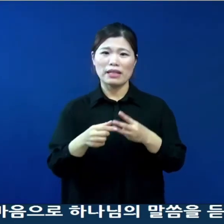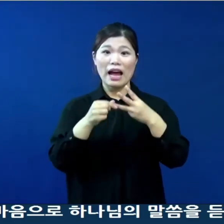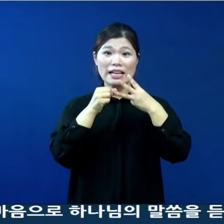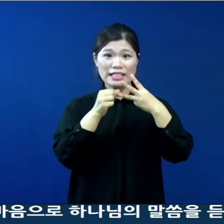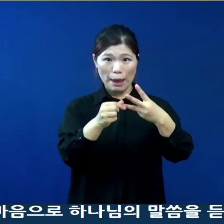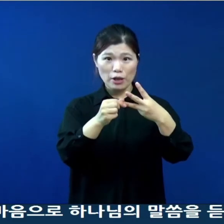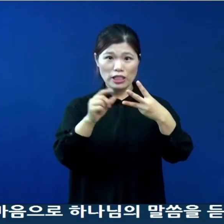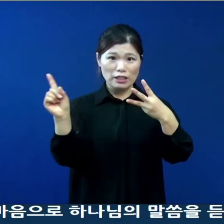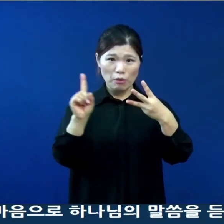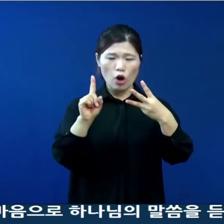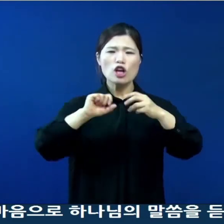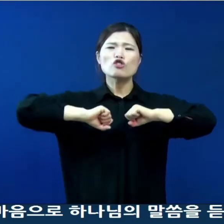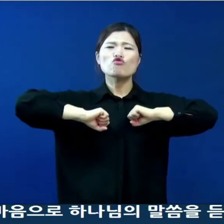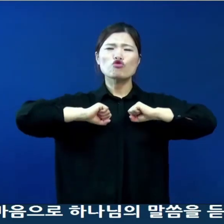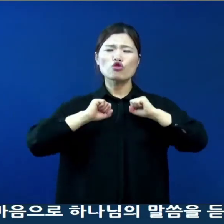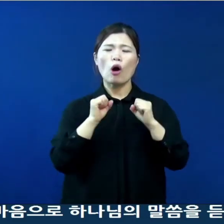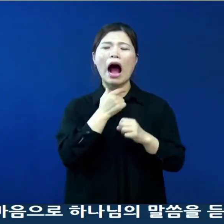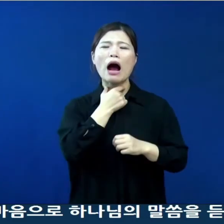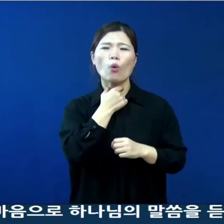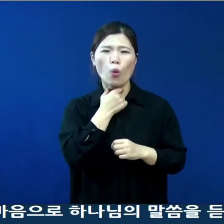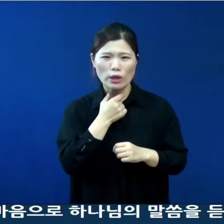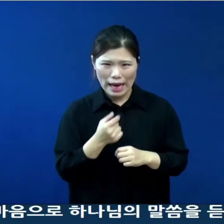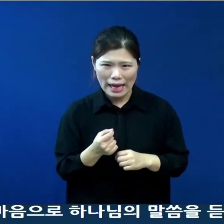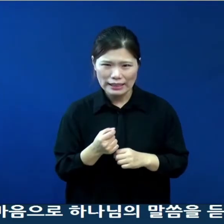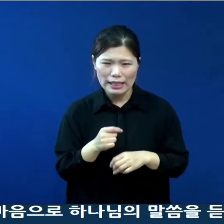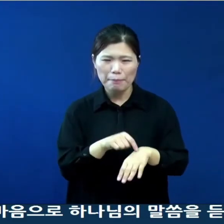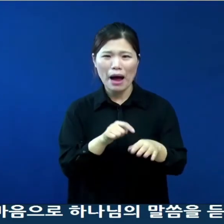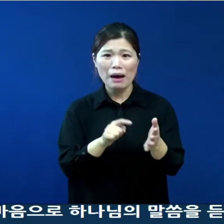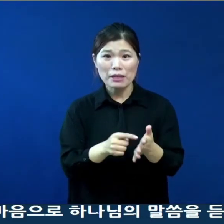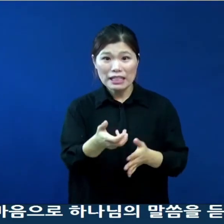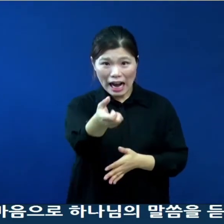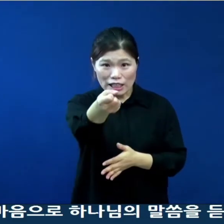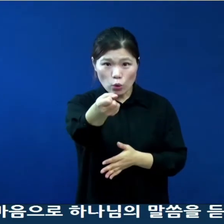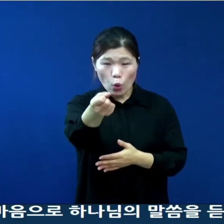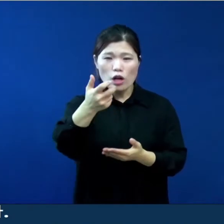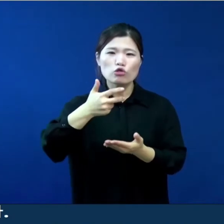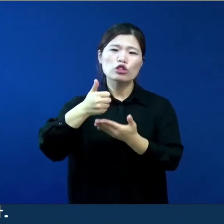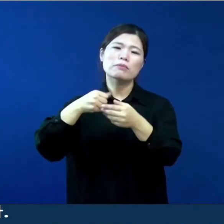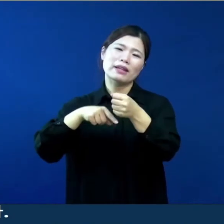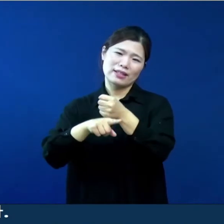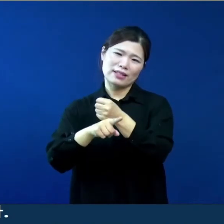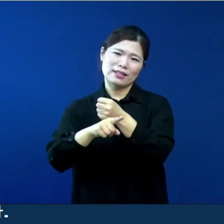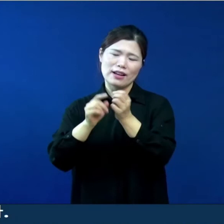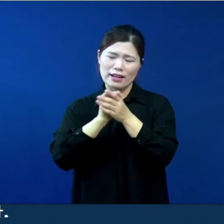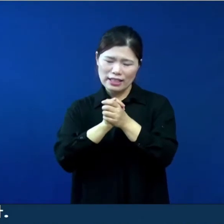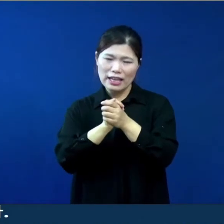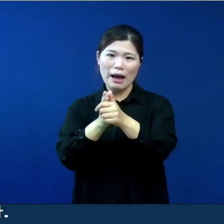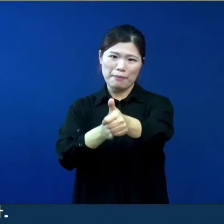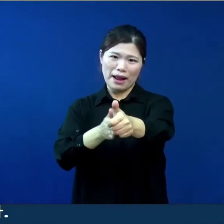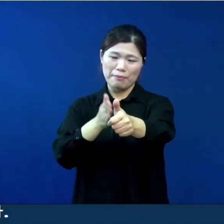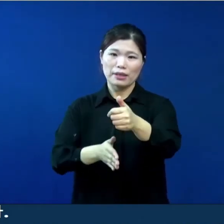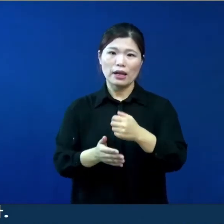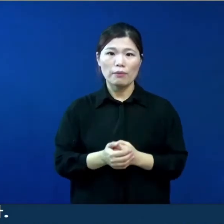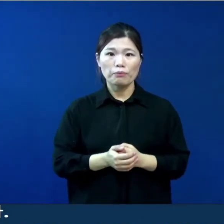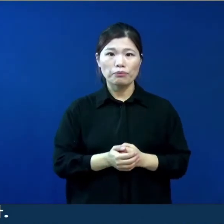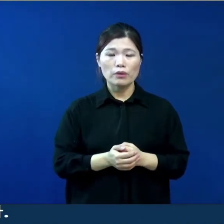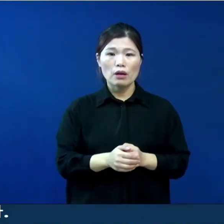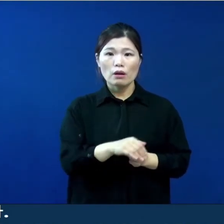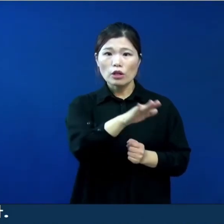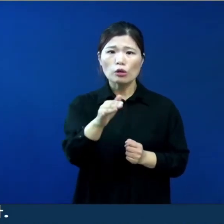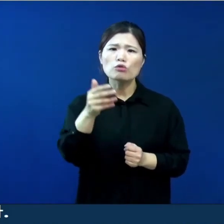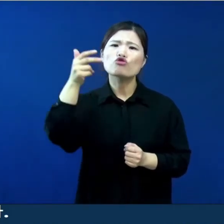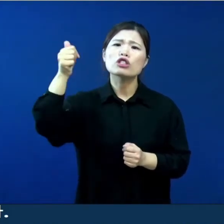순종하고자 하는 마음으로 주의 뜻을 구하시기 바랍니다. 여러분, 주님의 뜻이다라고 하는 말이 여러분에게 어떤